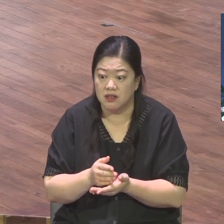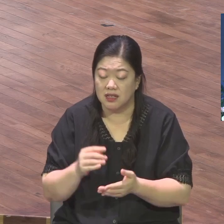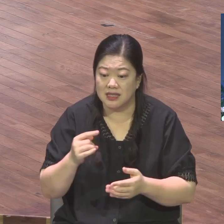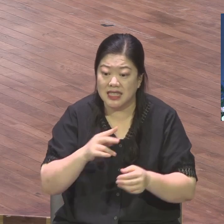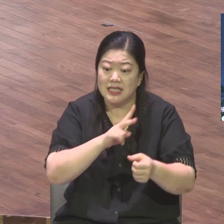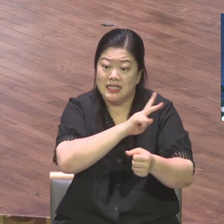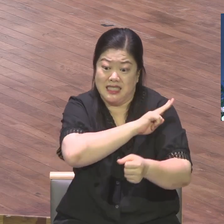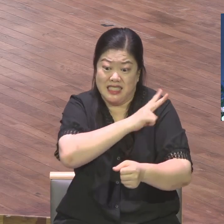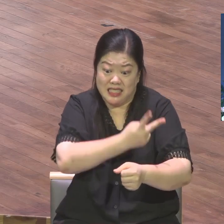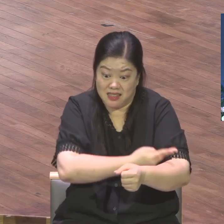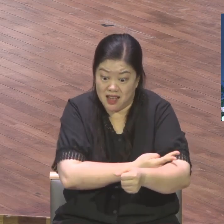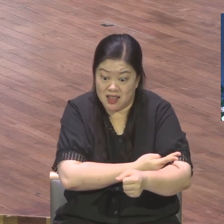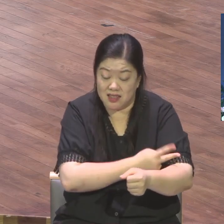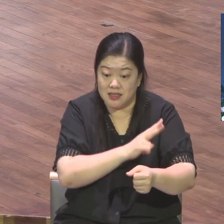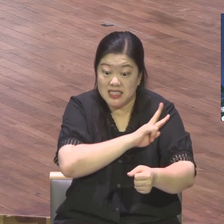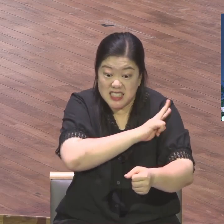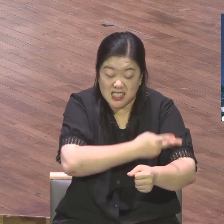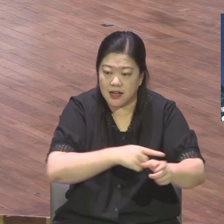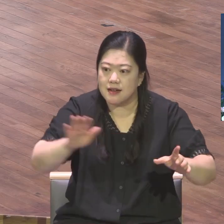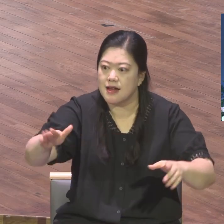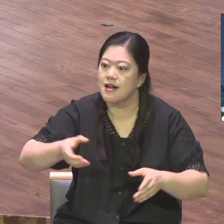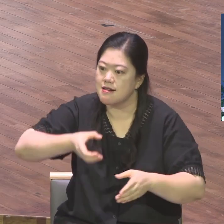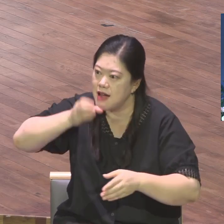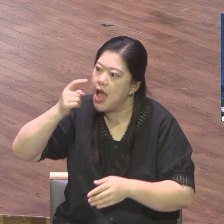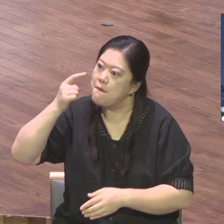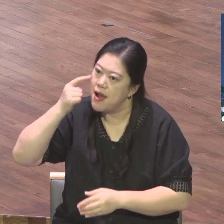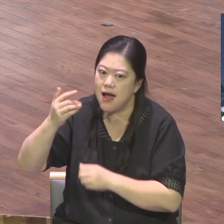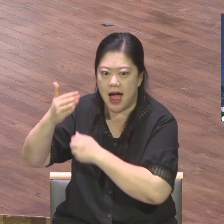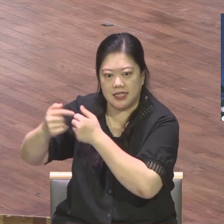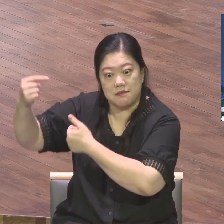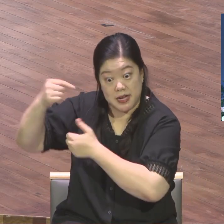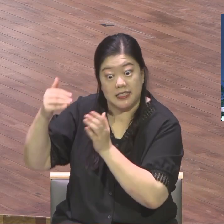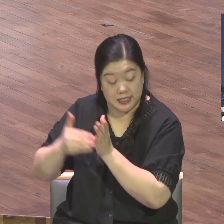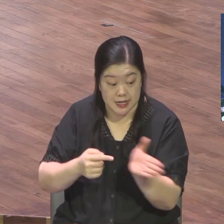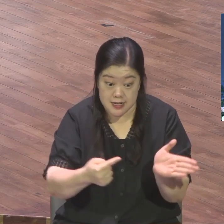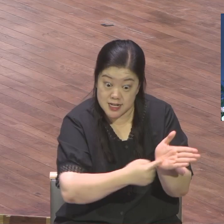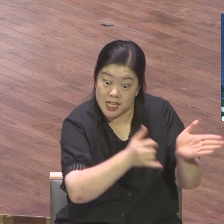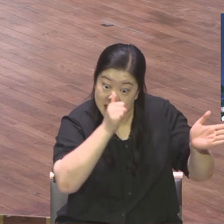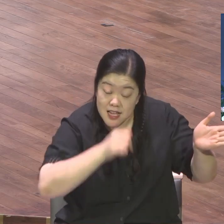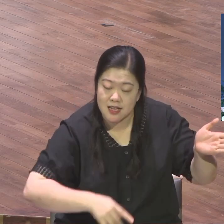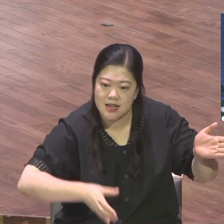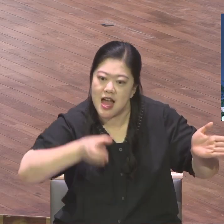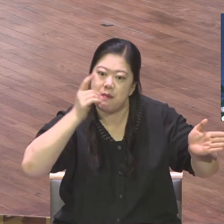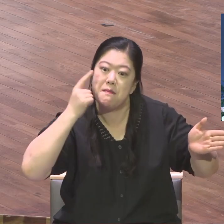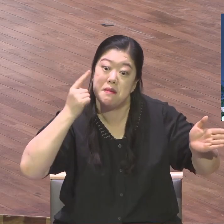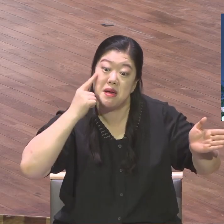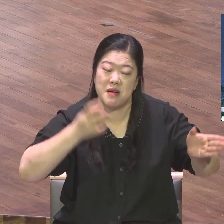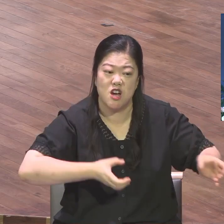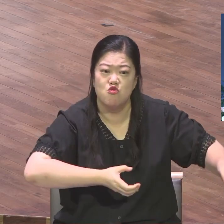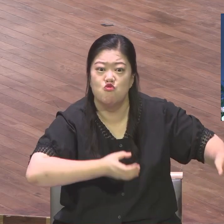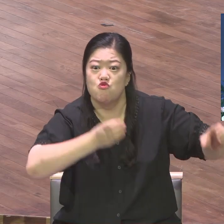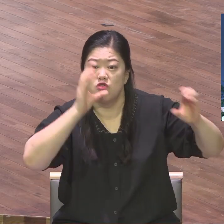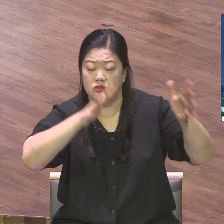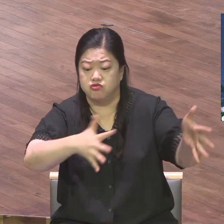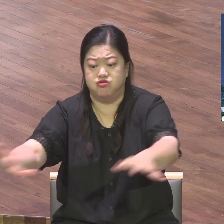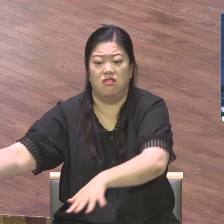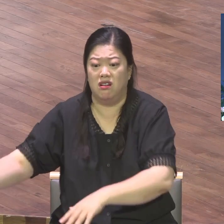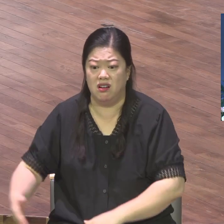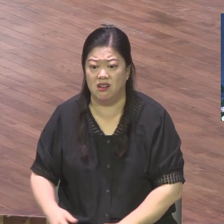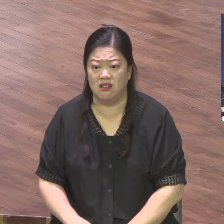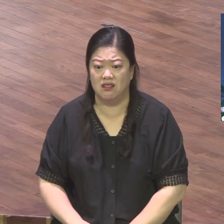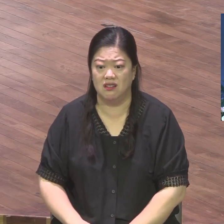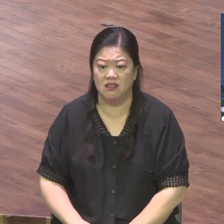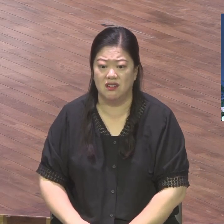그래 죽은 사람 많아요. 우리 같이 다 죽자. 다 수백 명 같이 다 독 마시고 또. 여러분 예수님께서